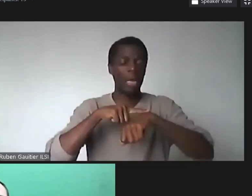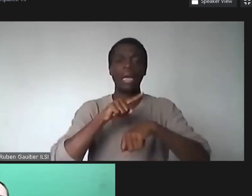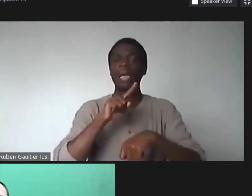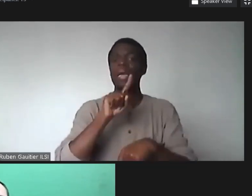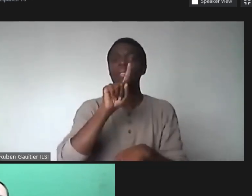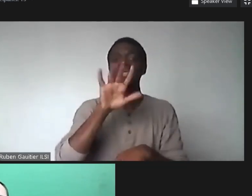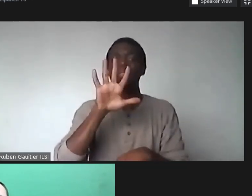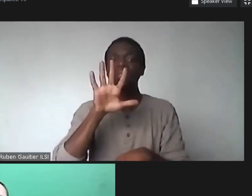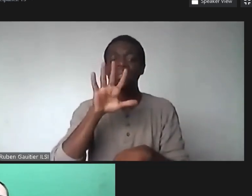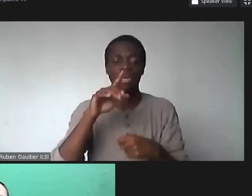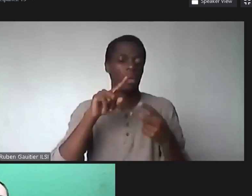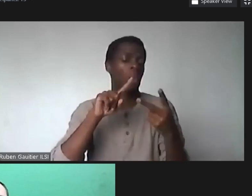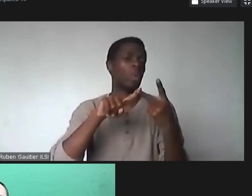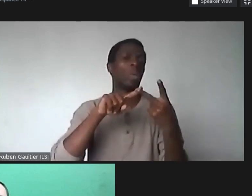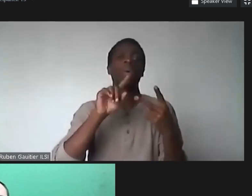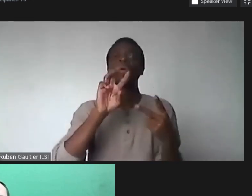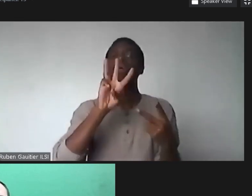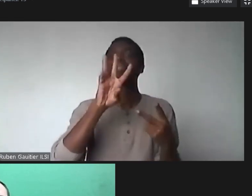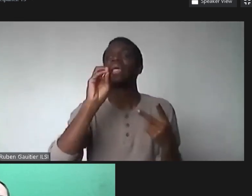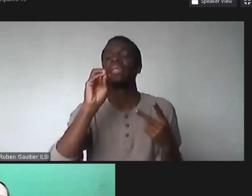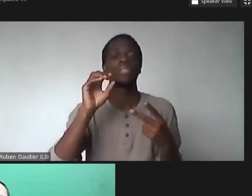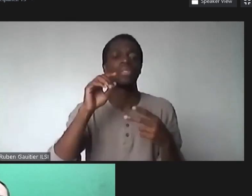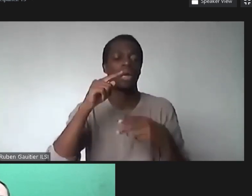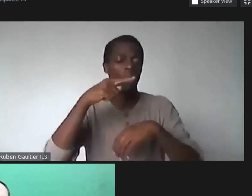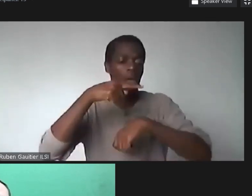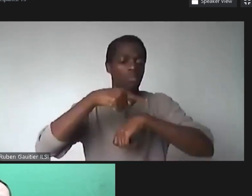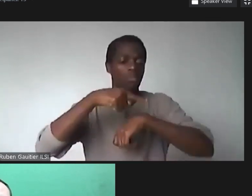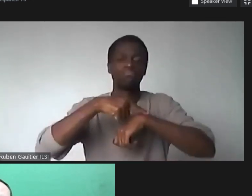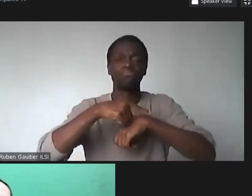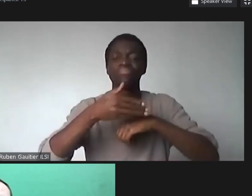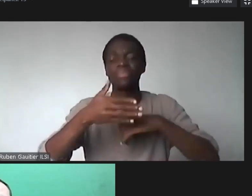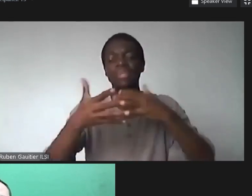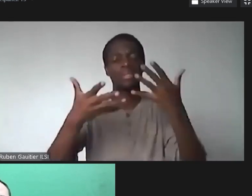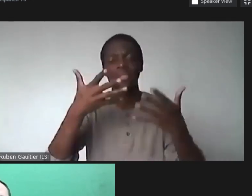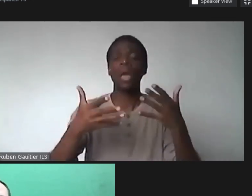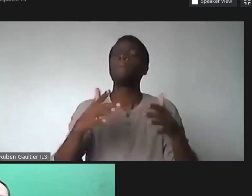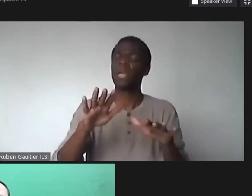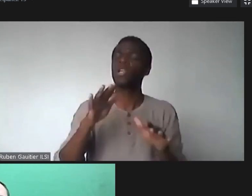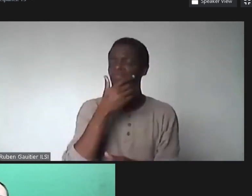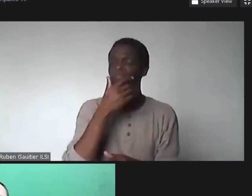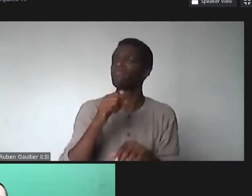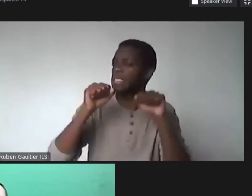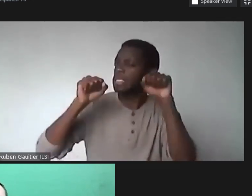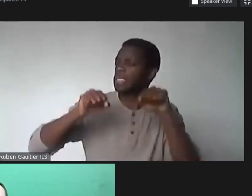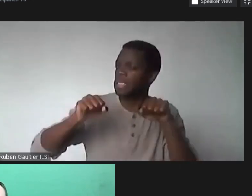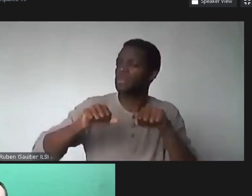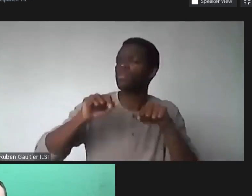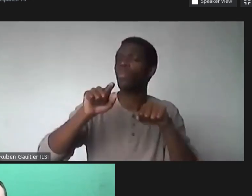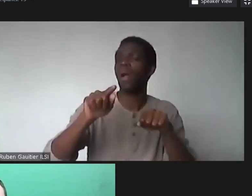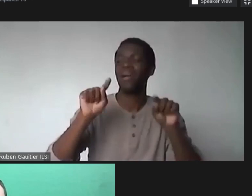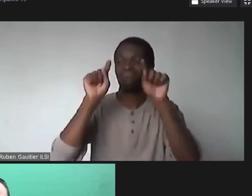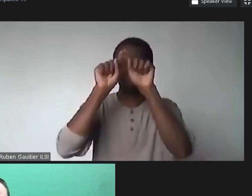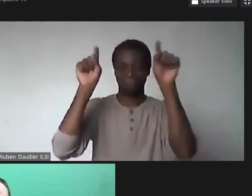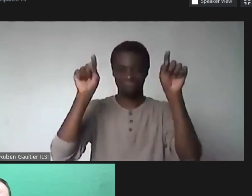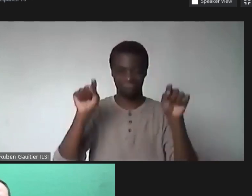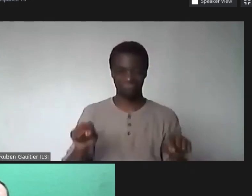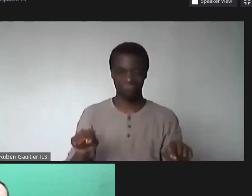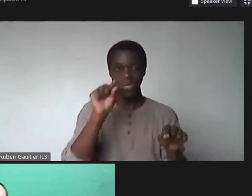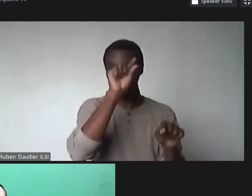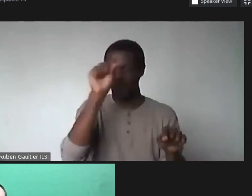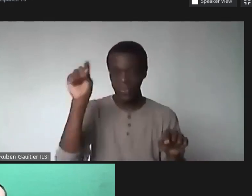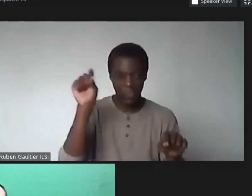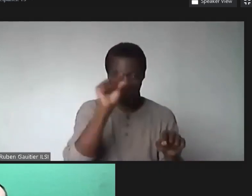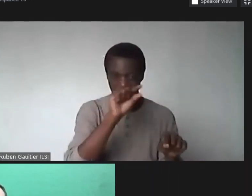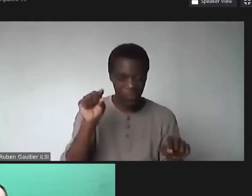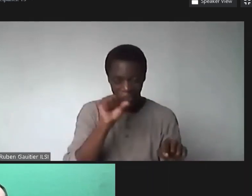hora, pero creo que sería importante, después vamos a pasar algún tipo de encuesta para que ustedes nos digan de qué tipo de temas ustedes necesitan más que un